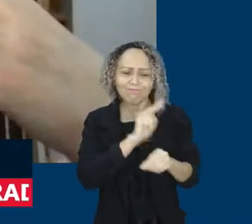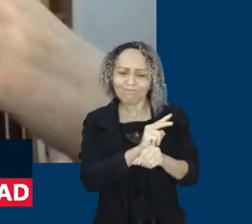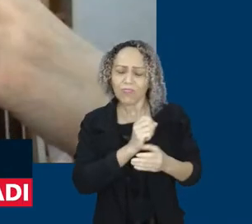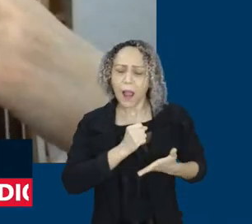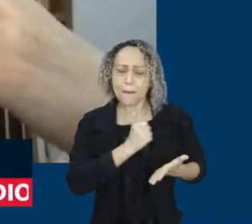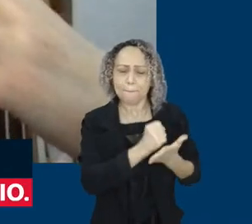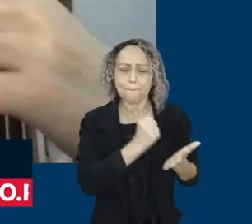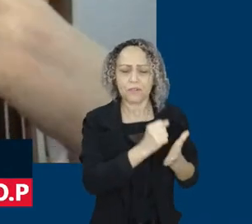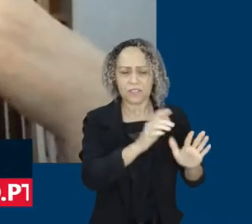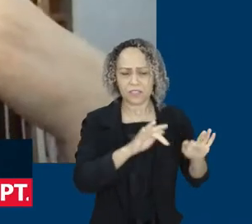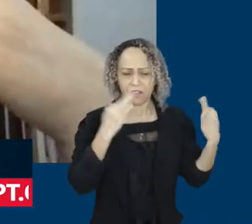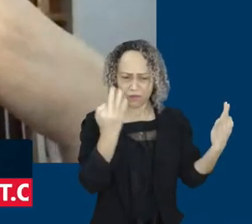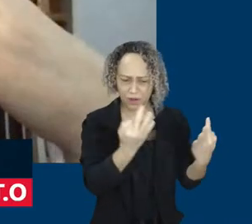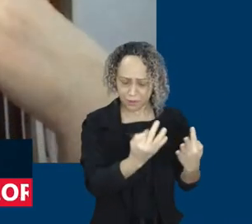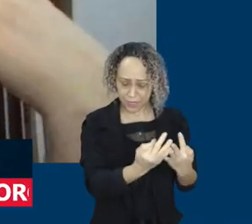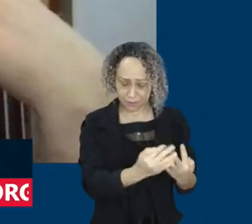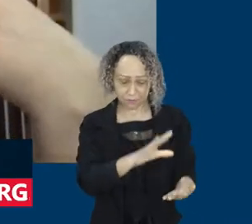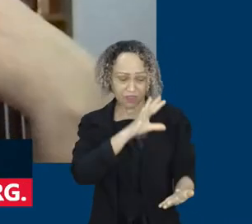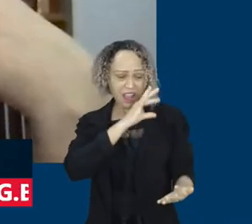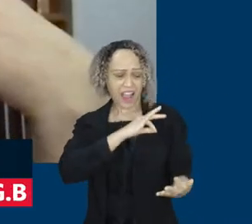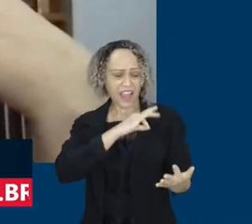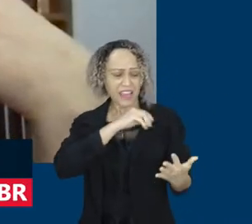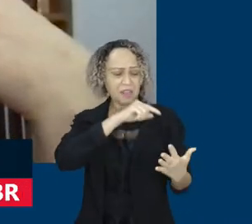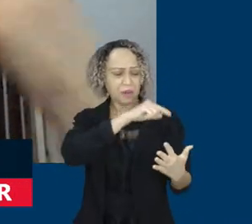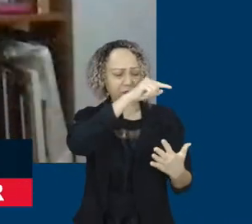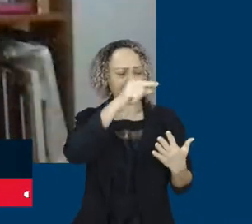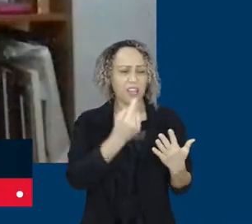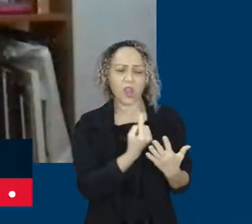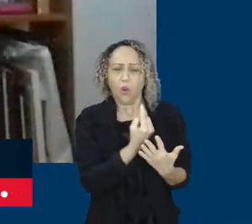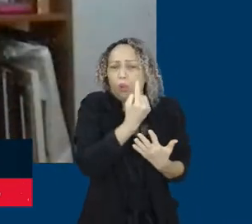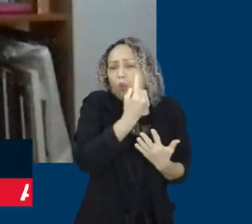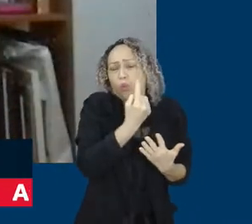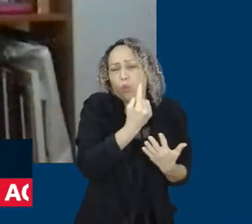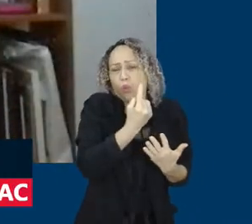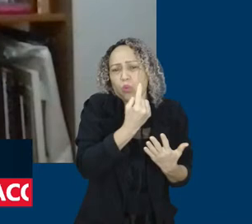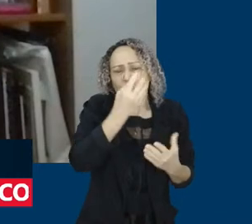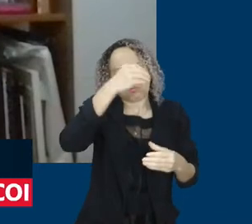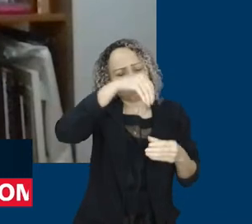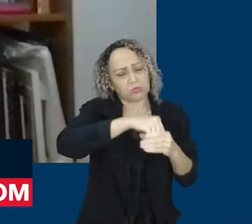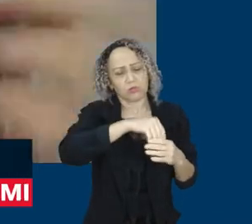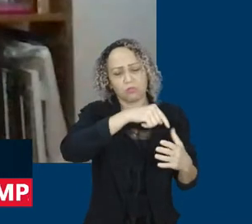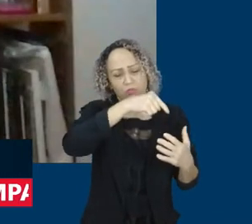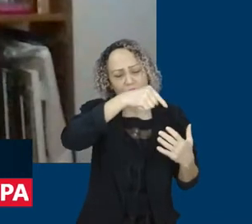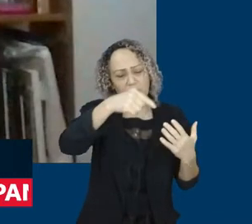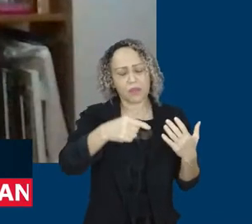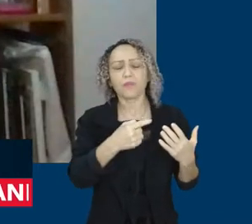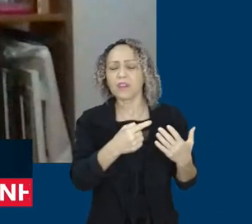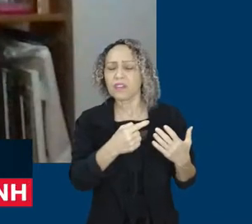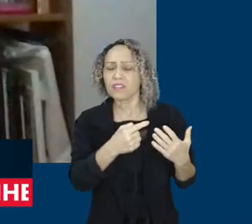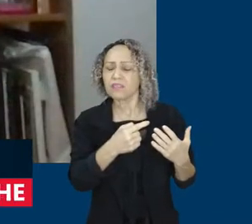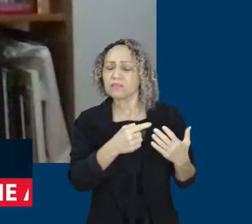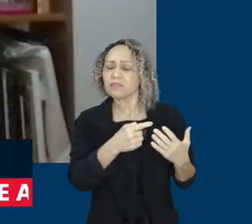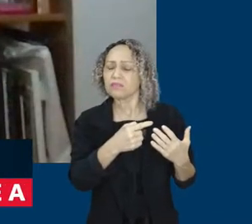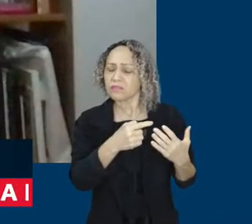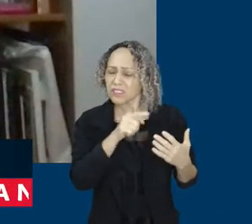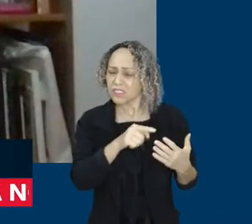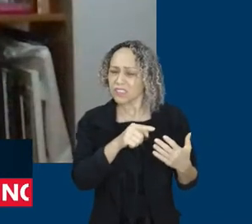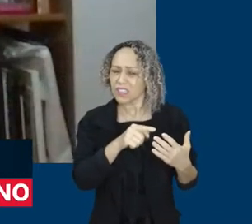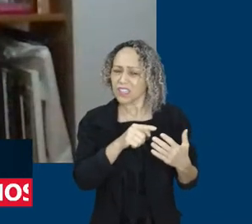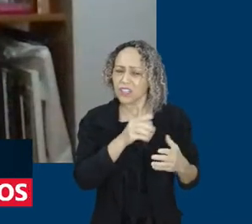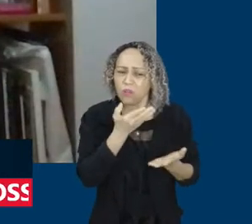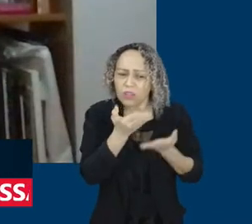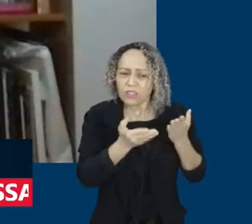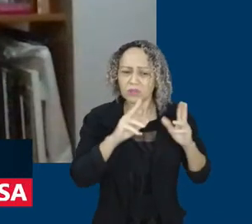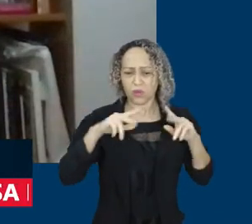dos elementos, e isso feito com um atendimento humanizado. Né? Olha o que está acontecendo nas filas,